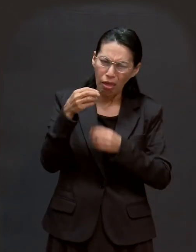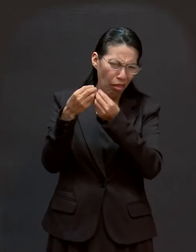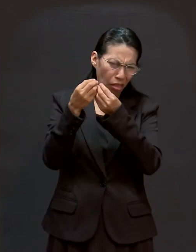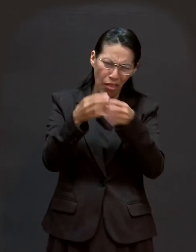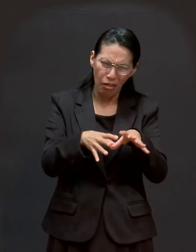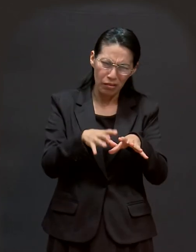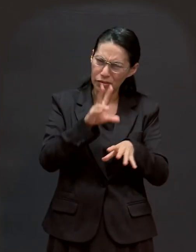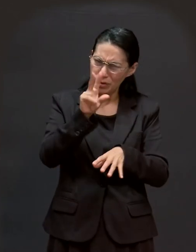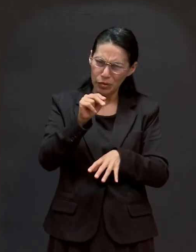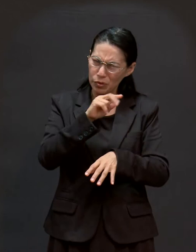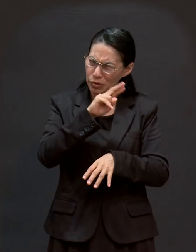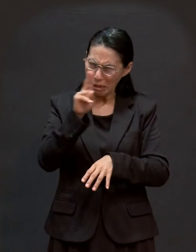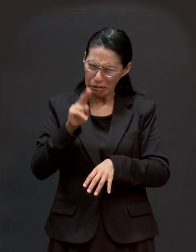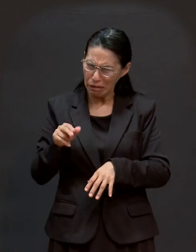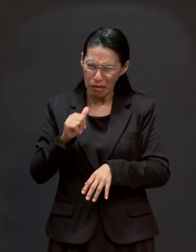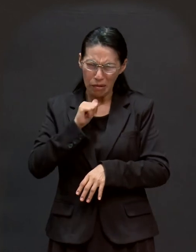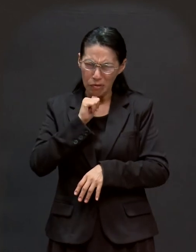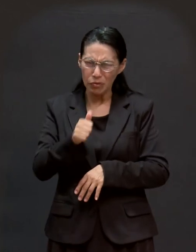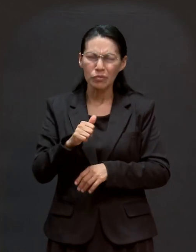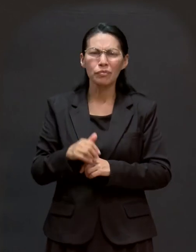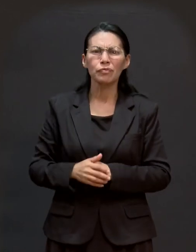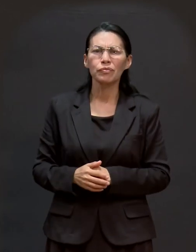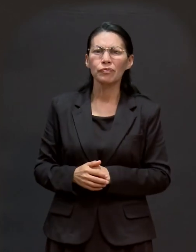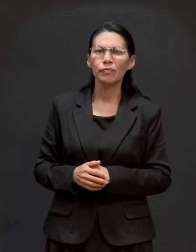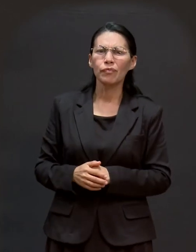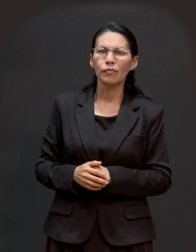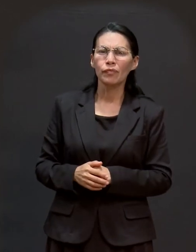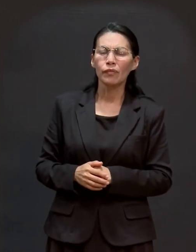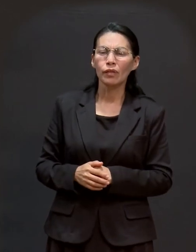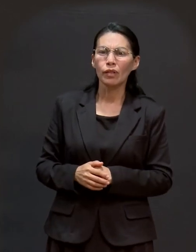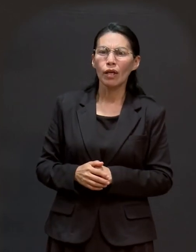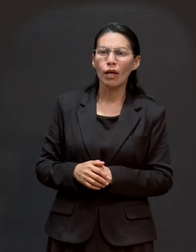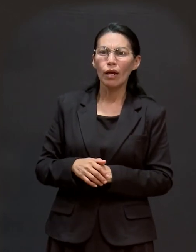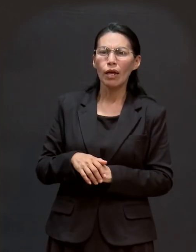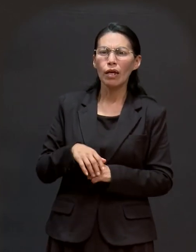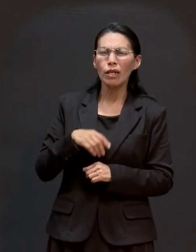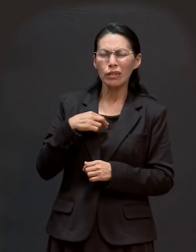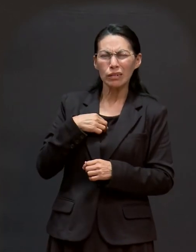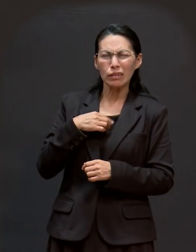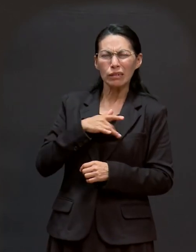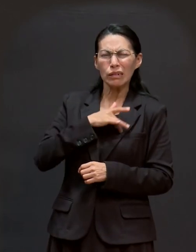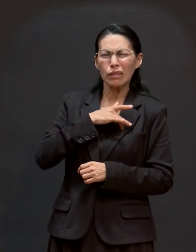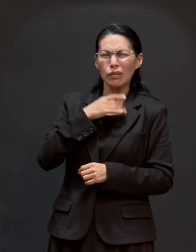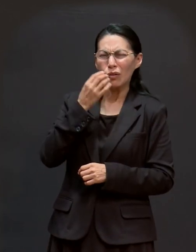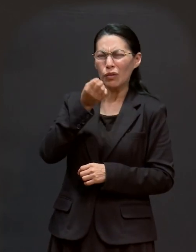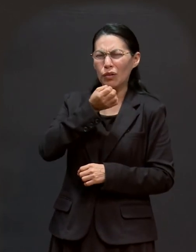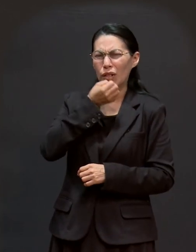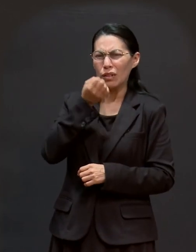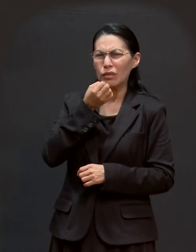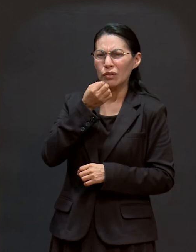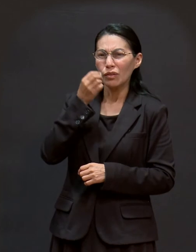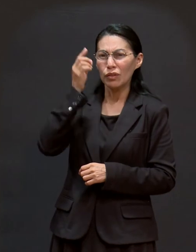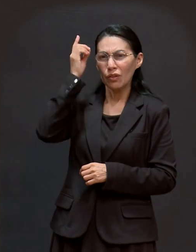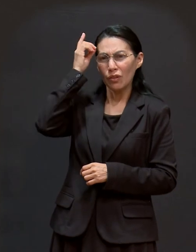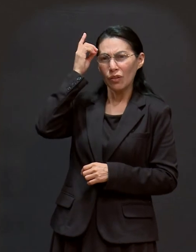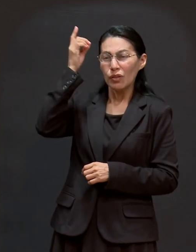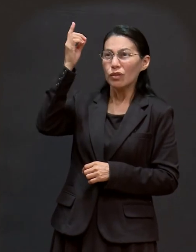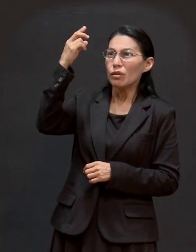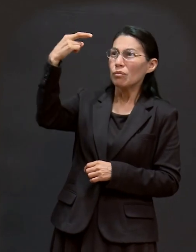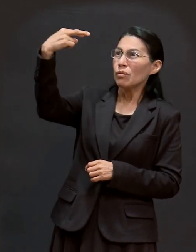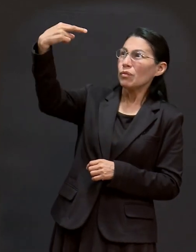no te voy a dejar a mí y para mí me parece que la oración es eso no es es sentir la mirada de dios